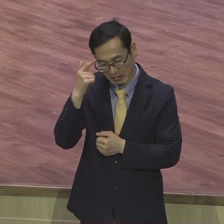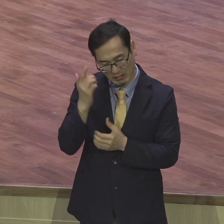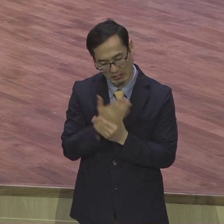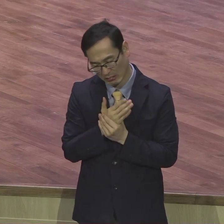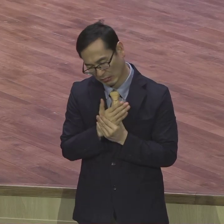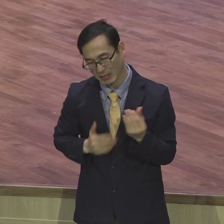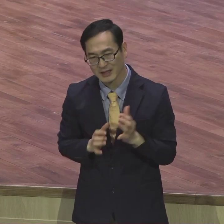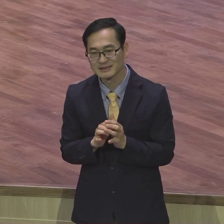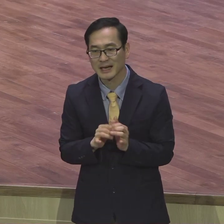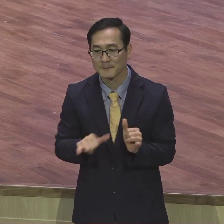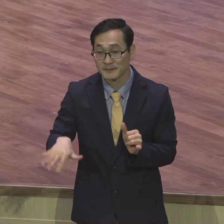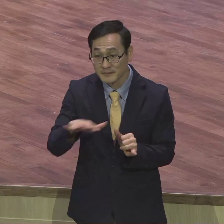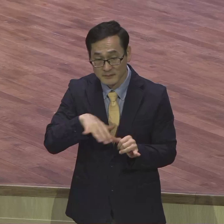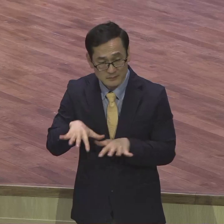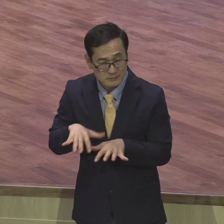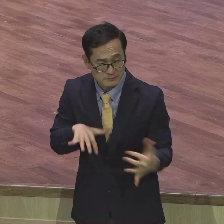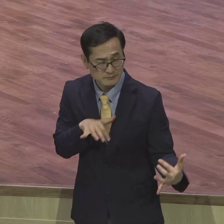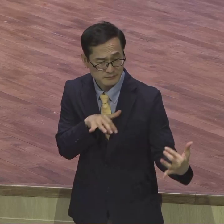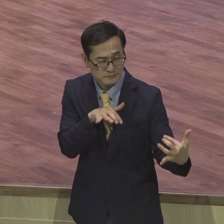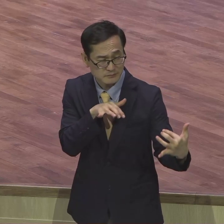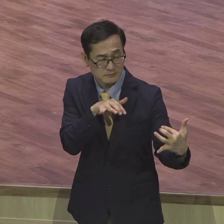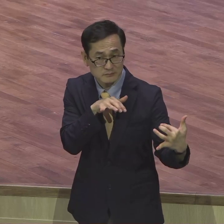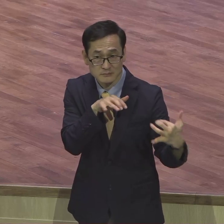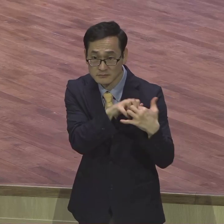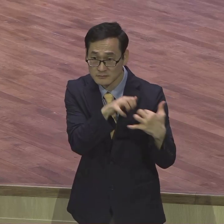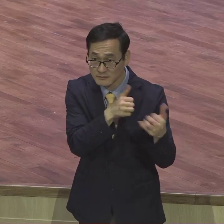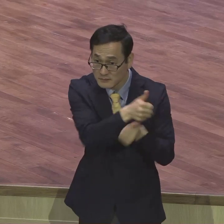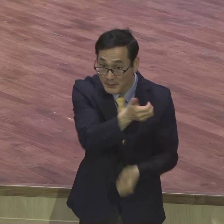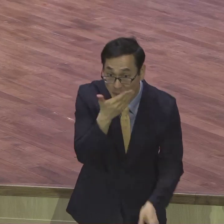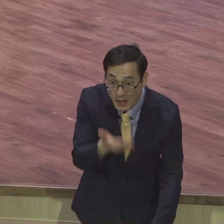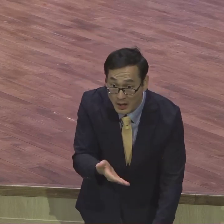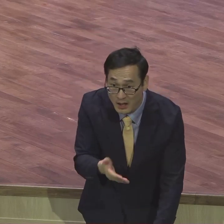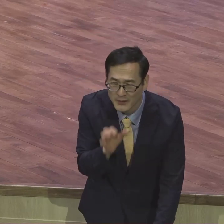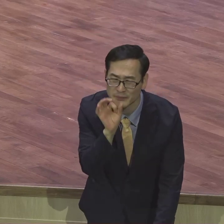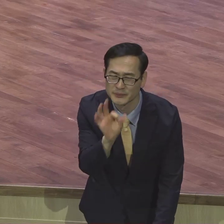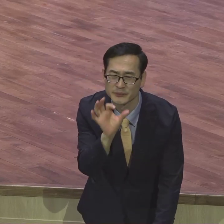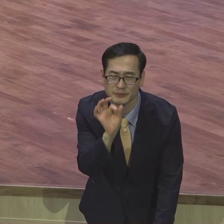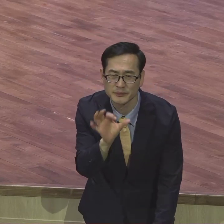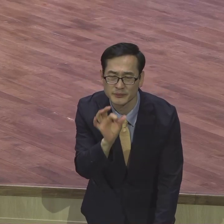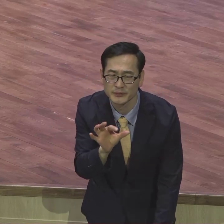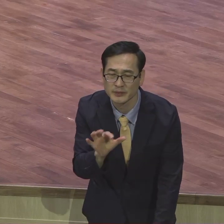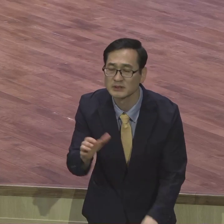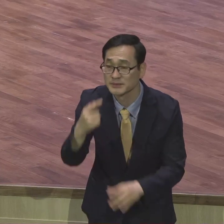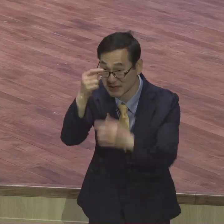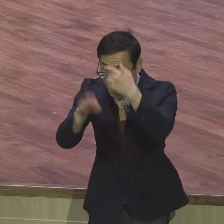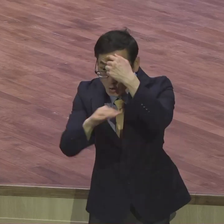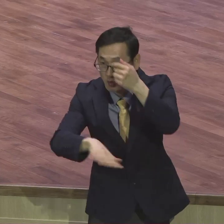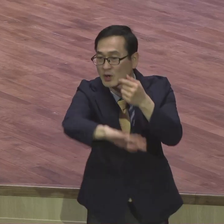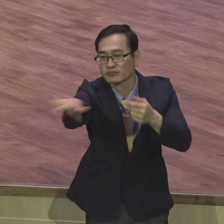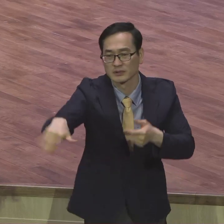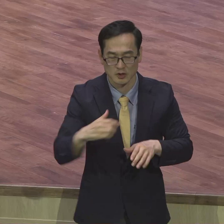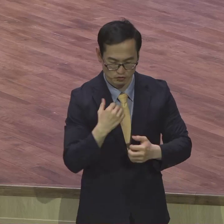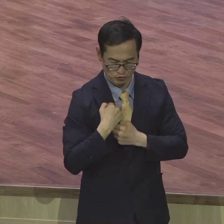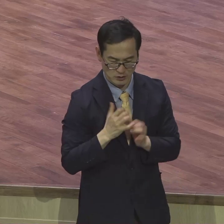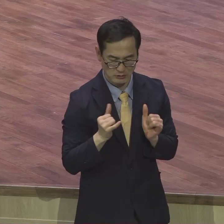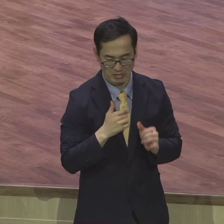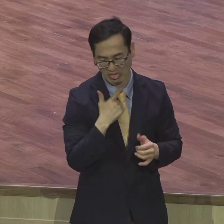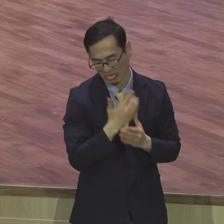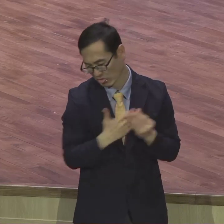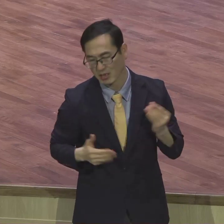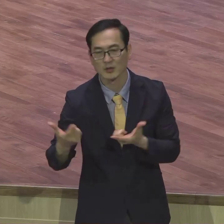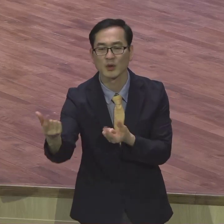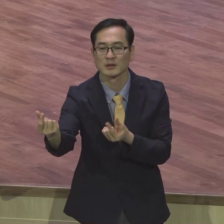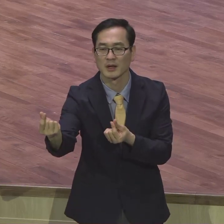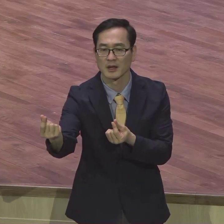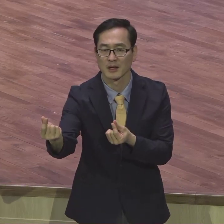꽉 차있는 것과 같다. 이 교회 모습이. 왜 그렇습니까? 오늘 본문에 사도 바울이 밝혔던 영적